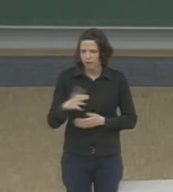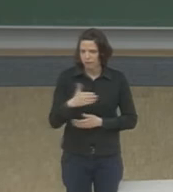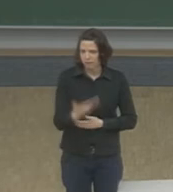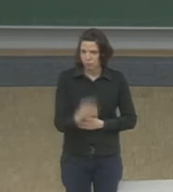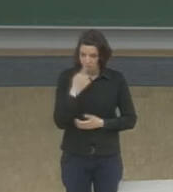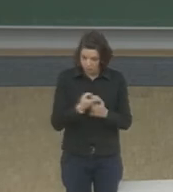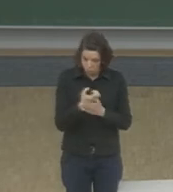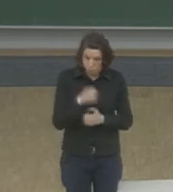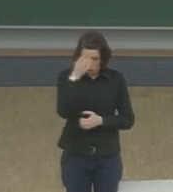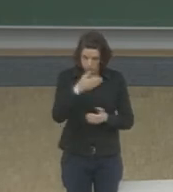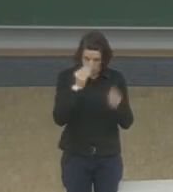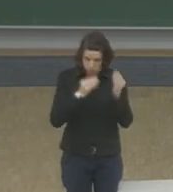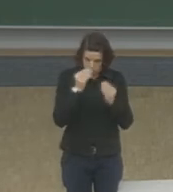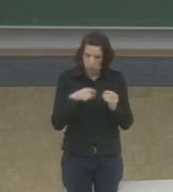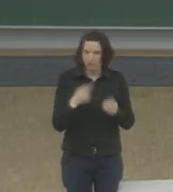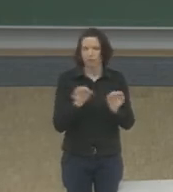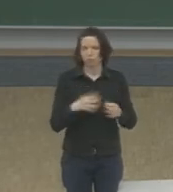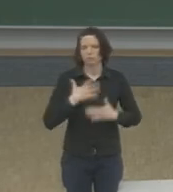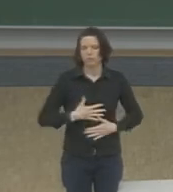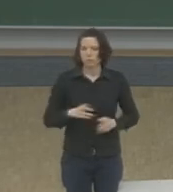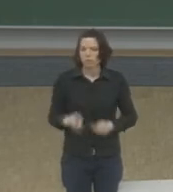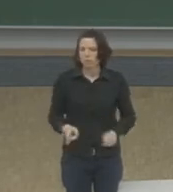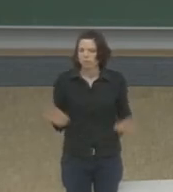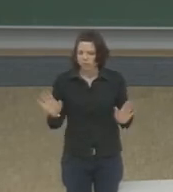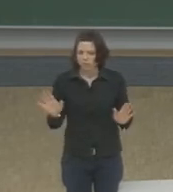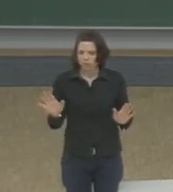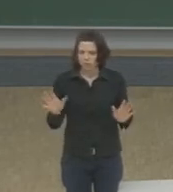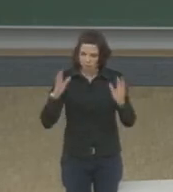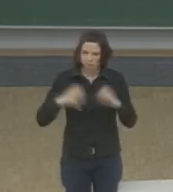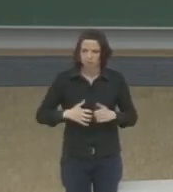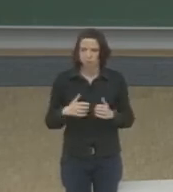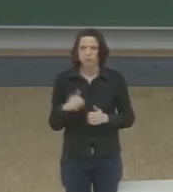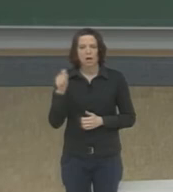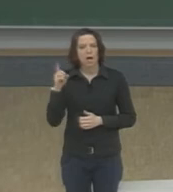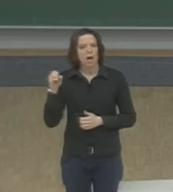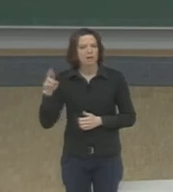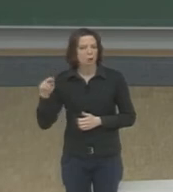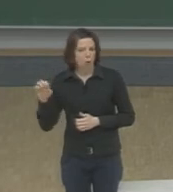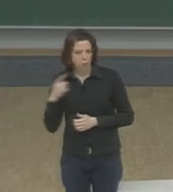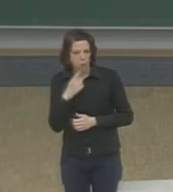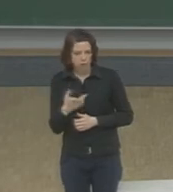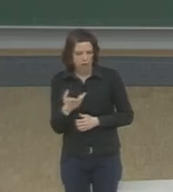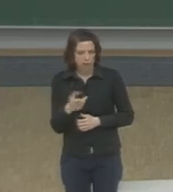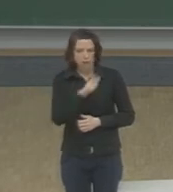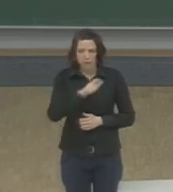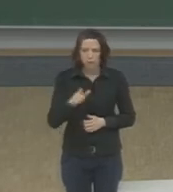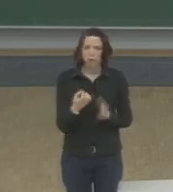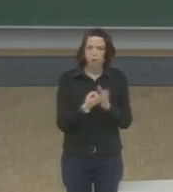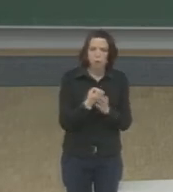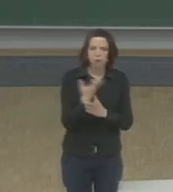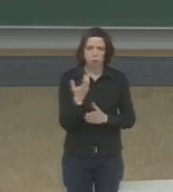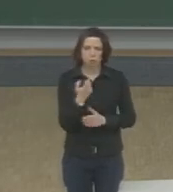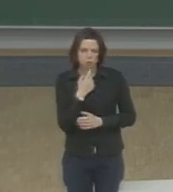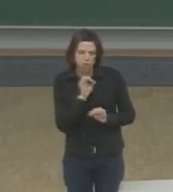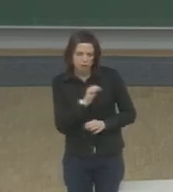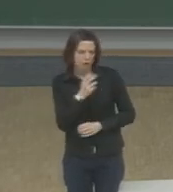den Umstand, um es mit Adorno zu sagen, dass Menschen, die zuweilen mit Passion und Verständnis an den sogenannten